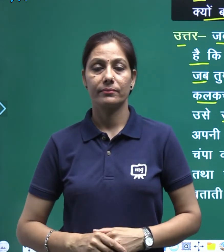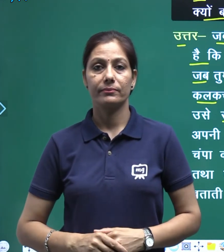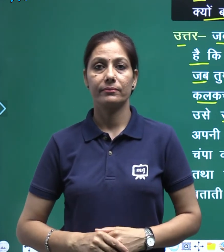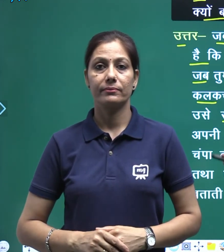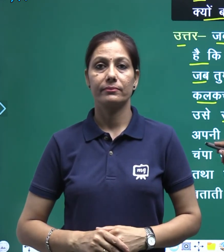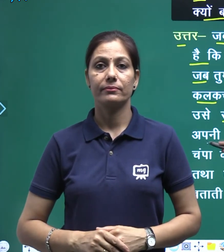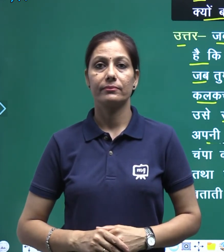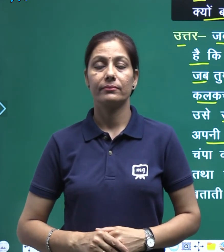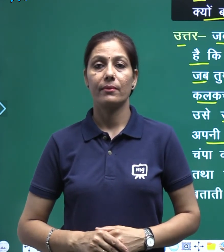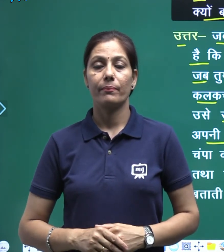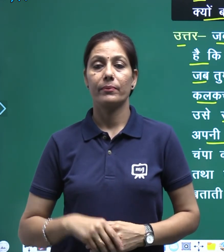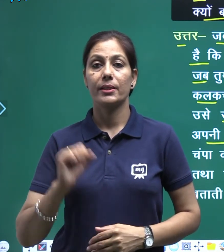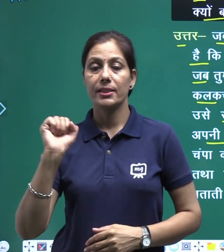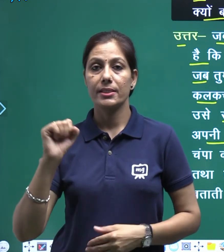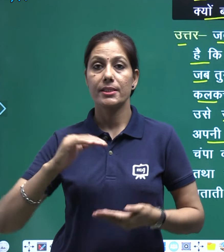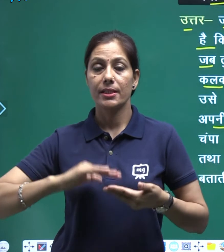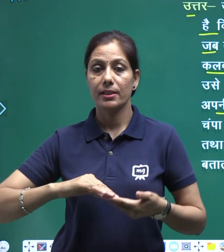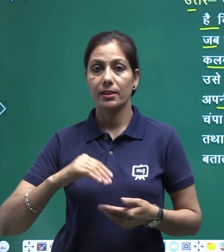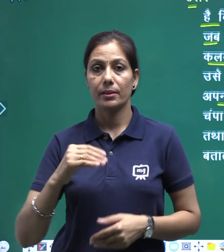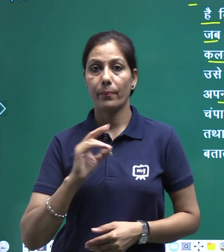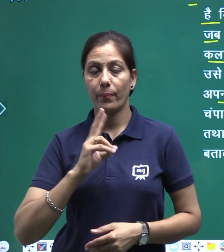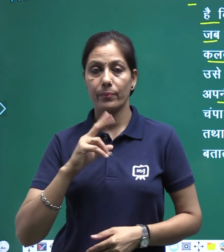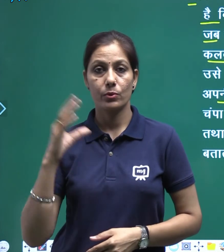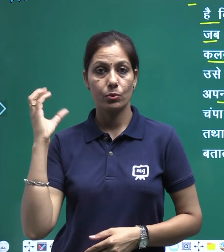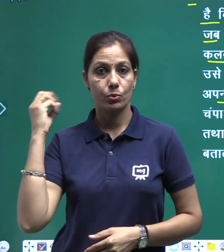अपनी शादी की बात सुनकर